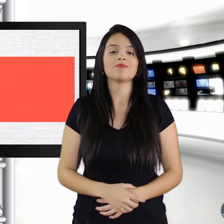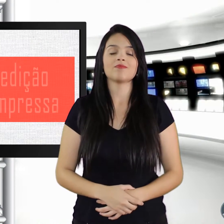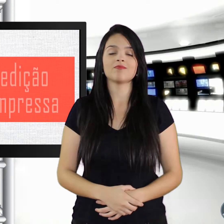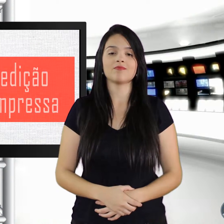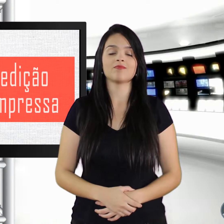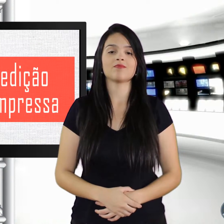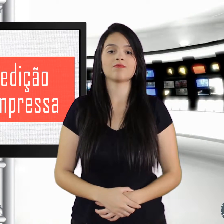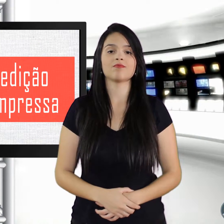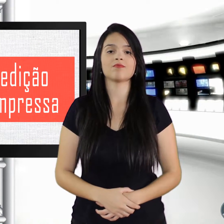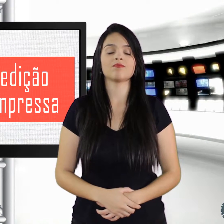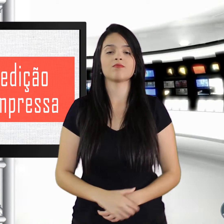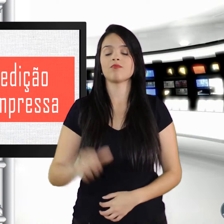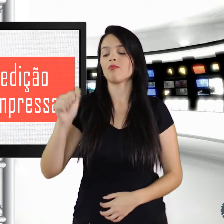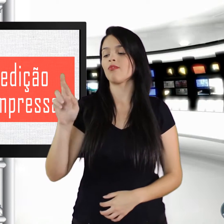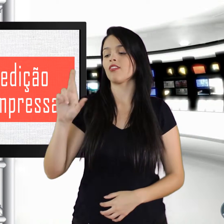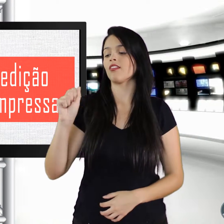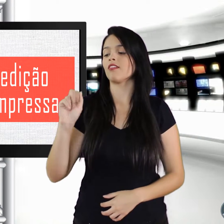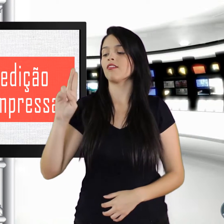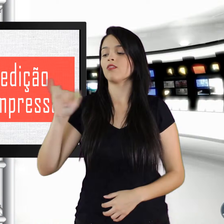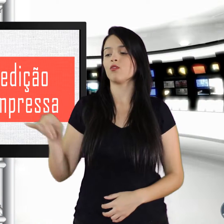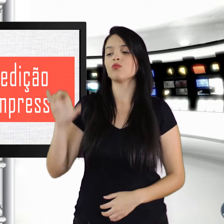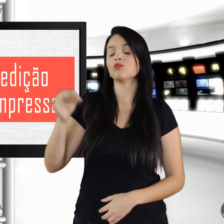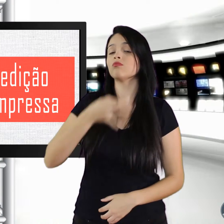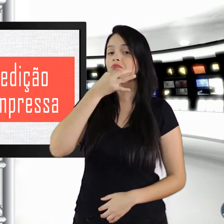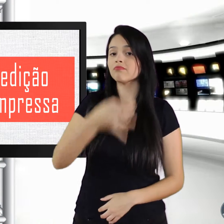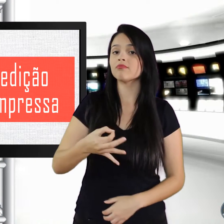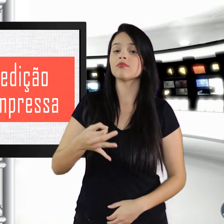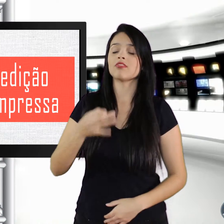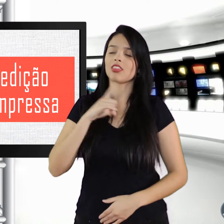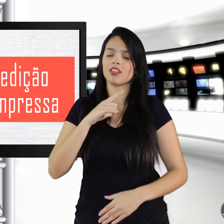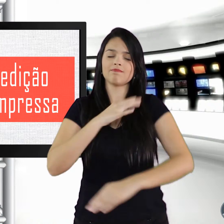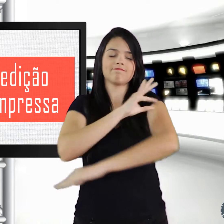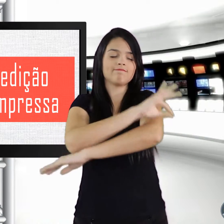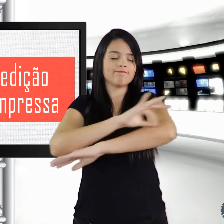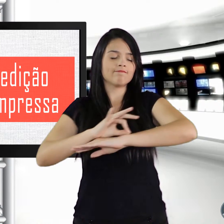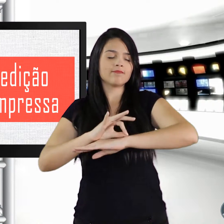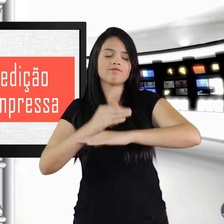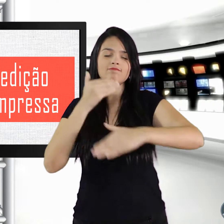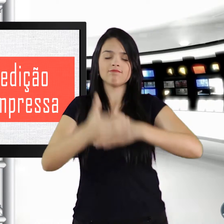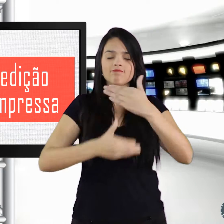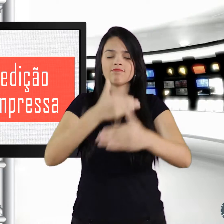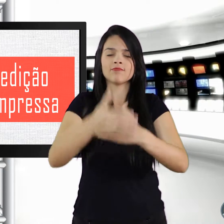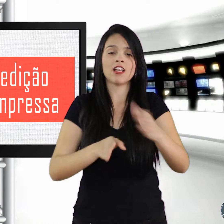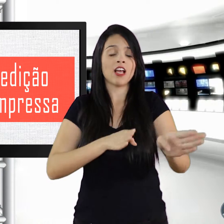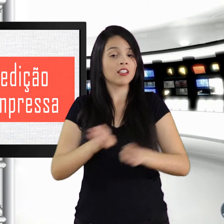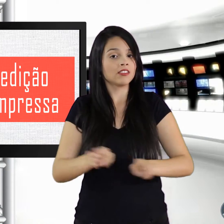Na avaliação de Araújo, para se avançar ainda mais na questão da arquitetura acessível, é preciso uma mudança de postura e